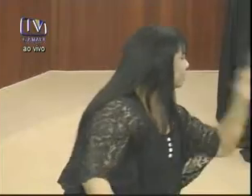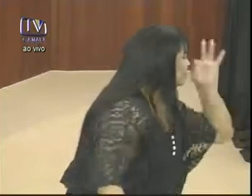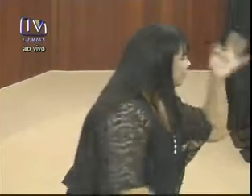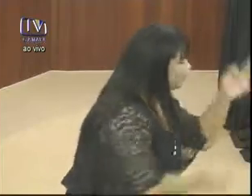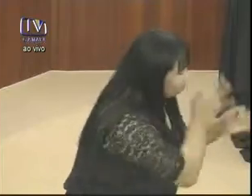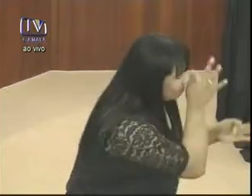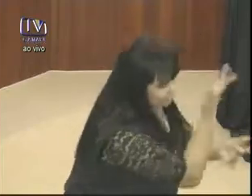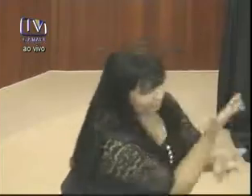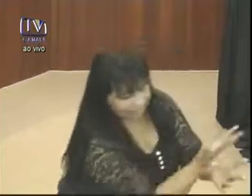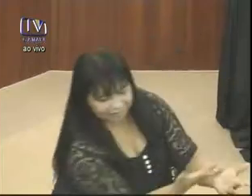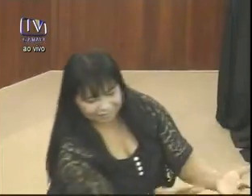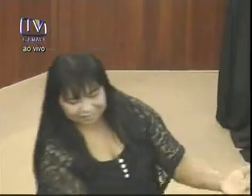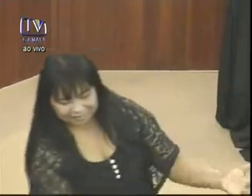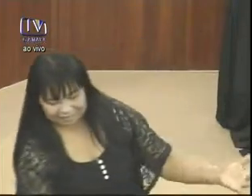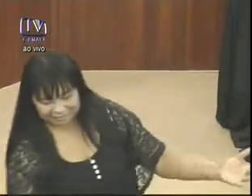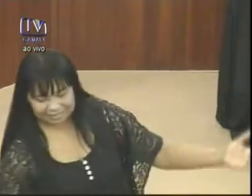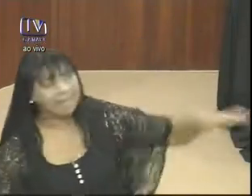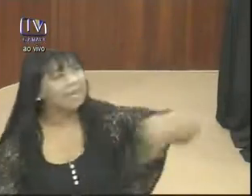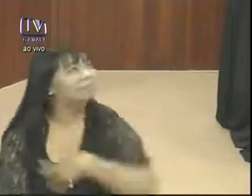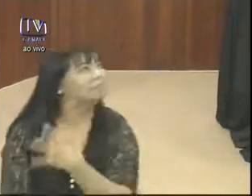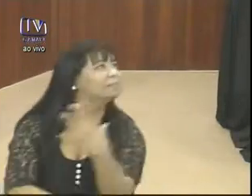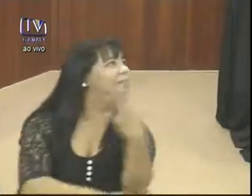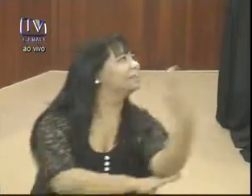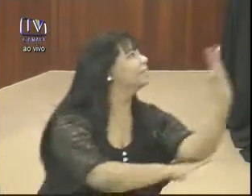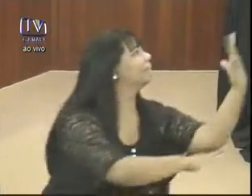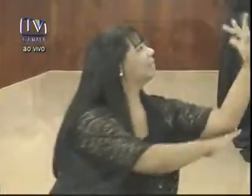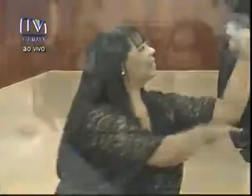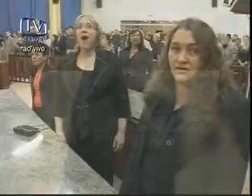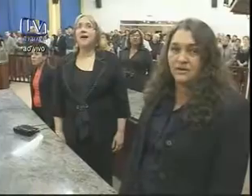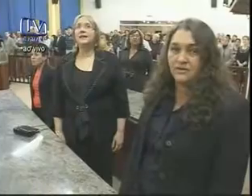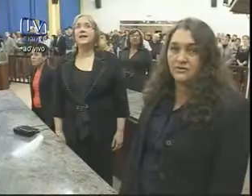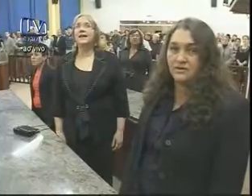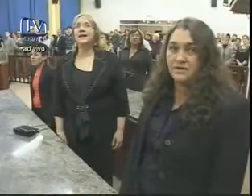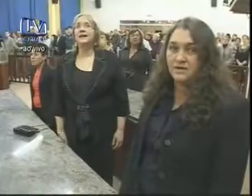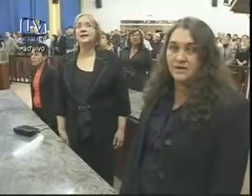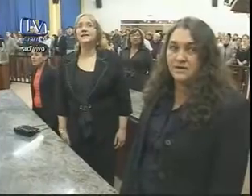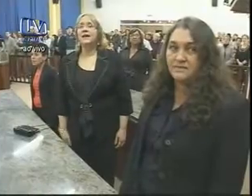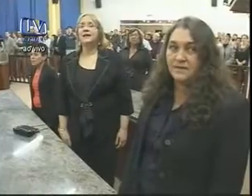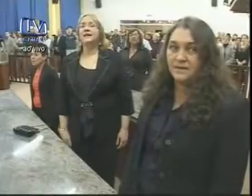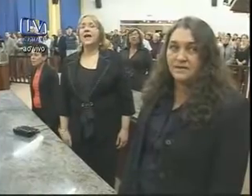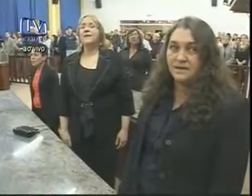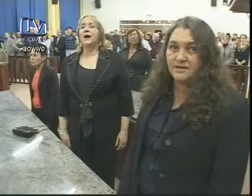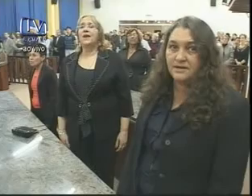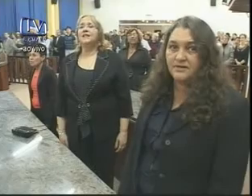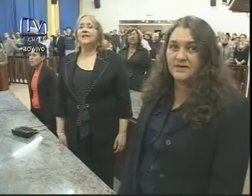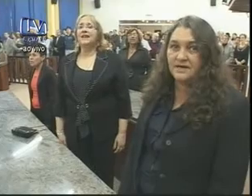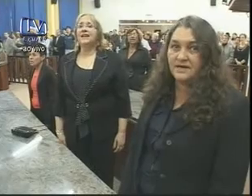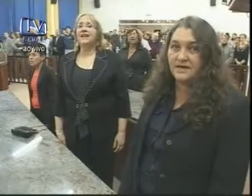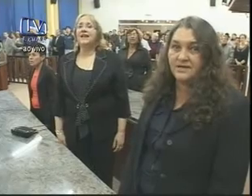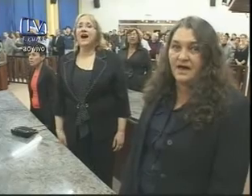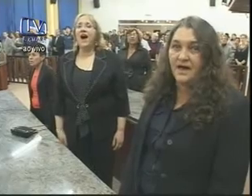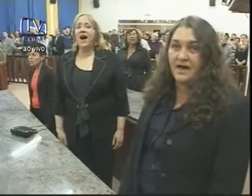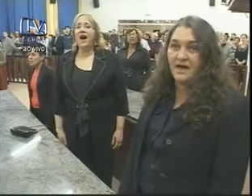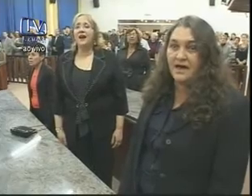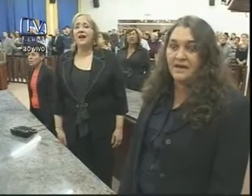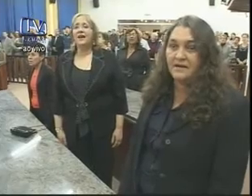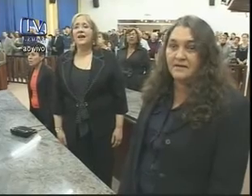campos têm mais flores, nossos bosques têm mais